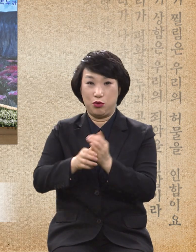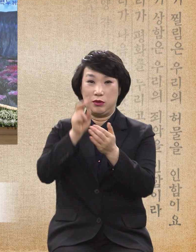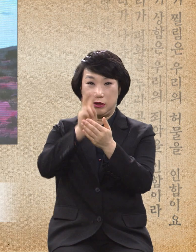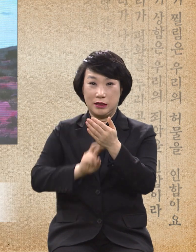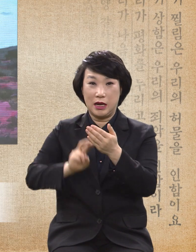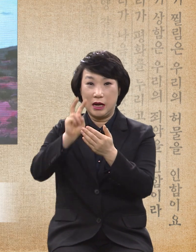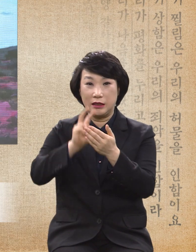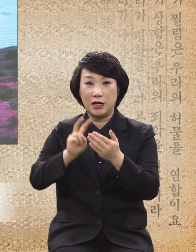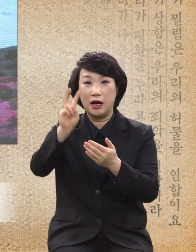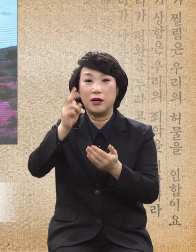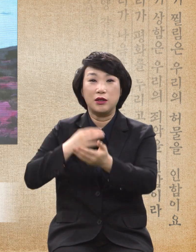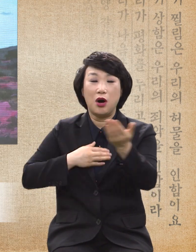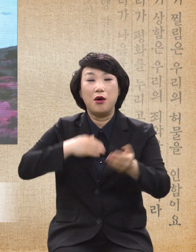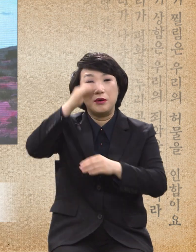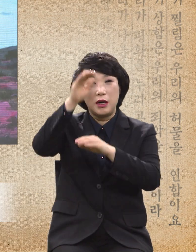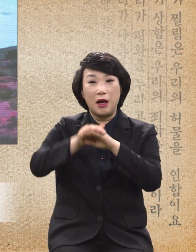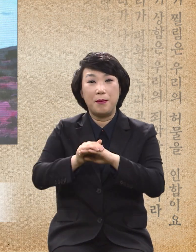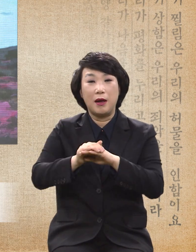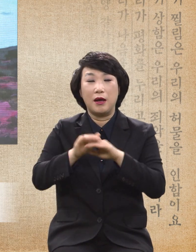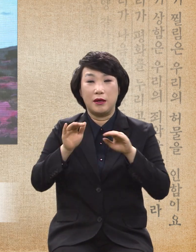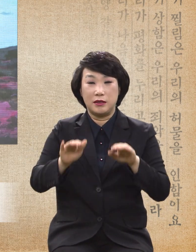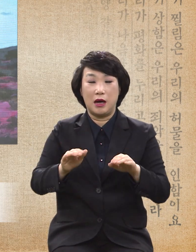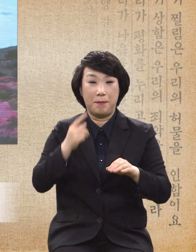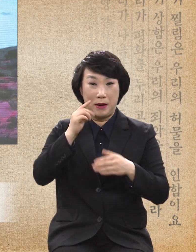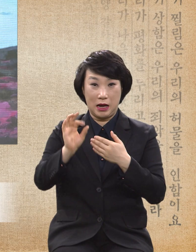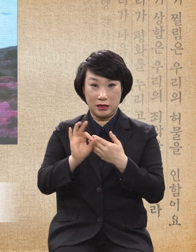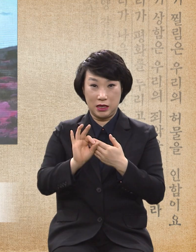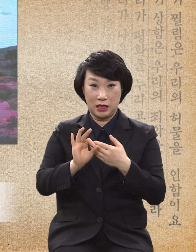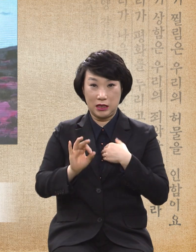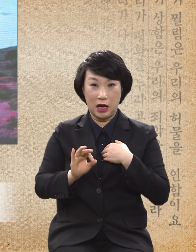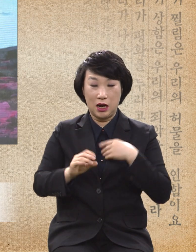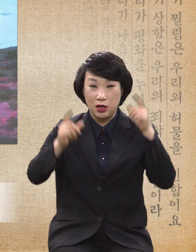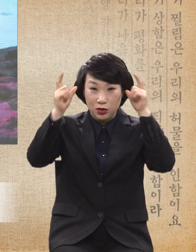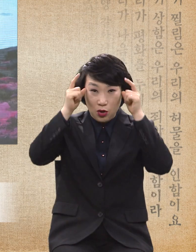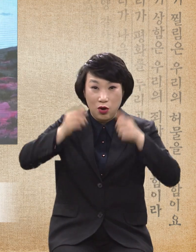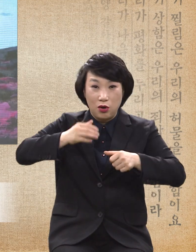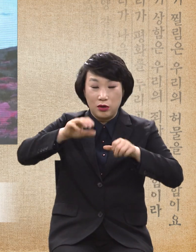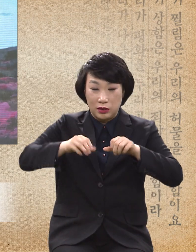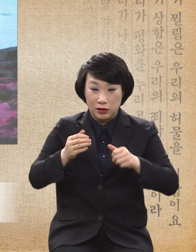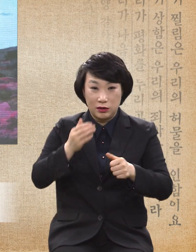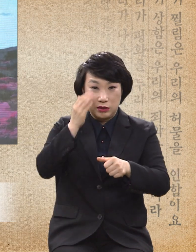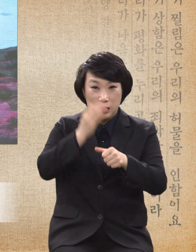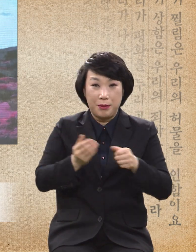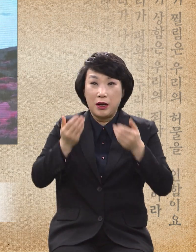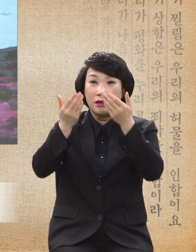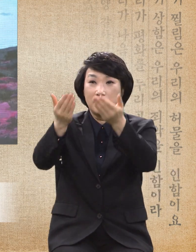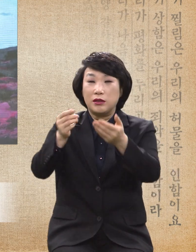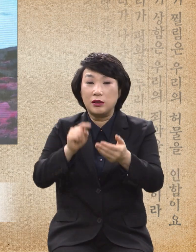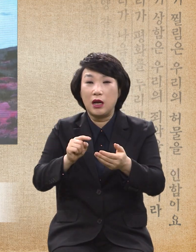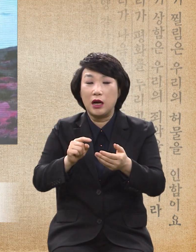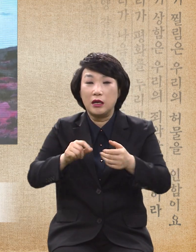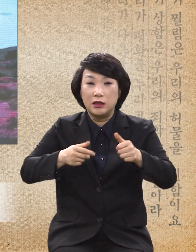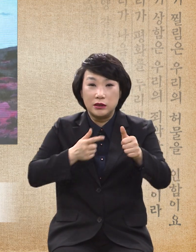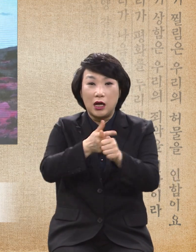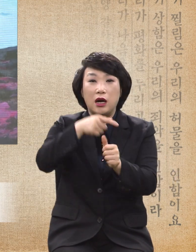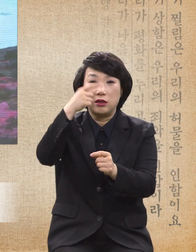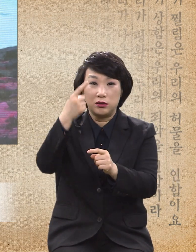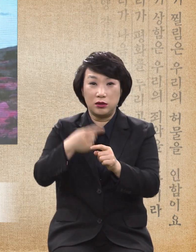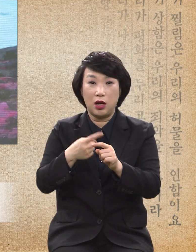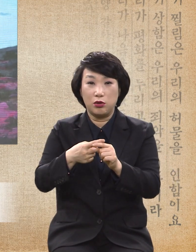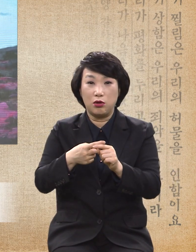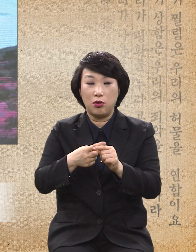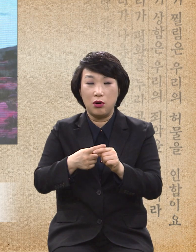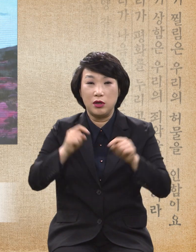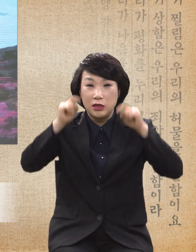찬양이나 여러분들이 예배가 만약에 소를 잡아드리는 것은 살인함과 다름이